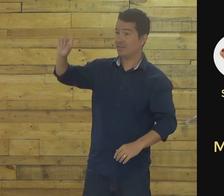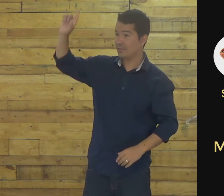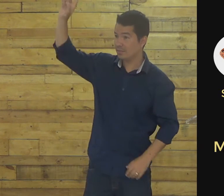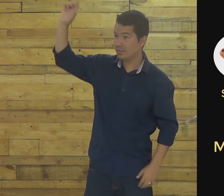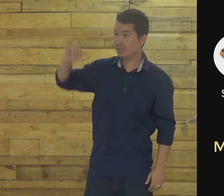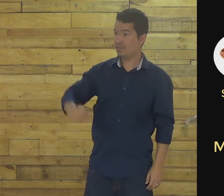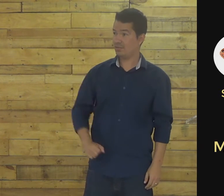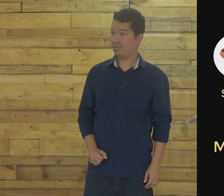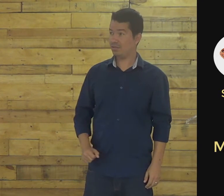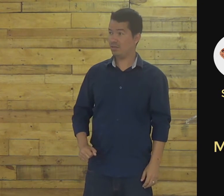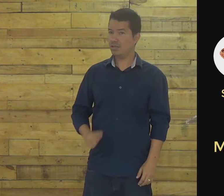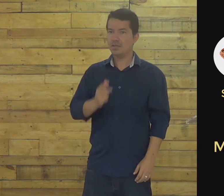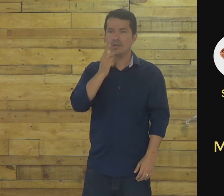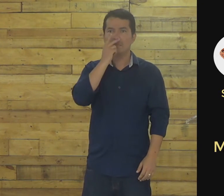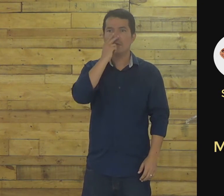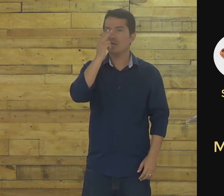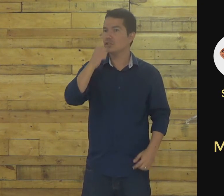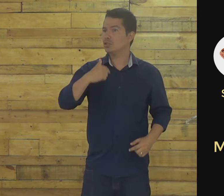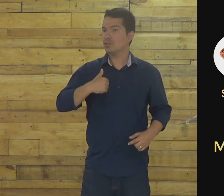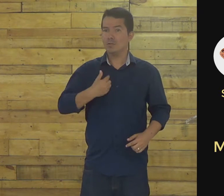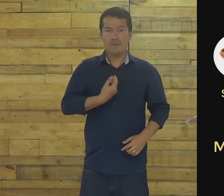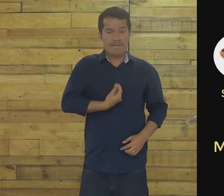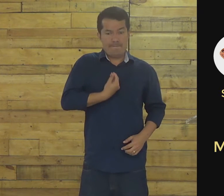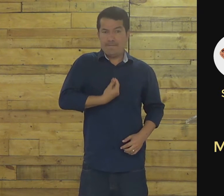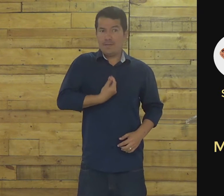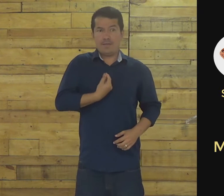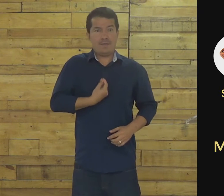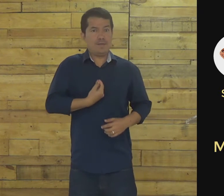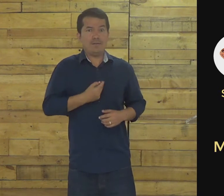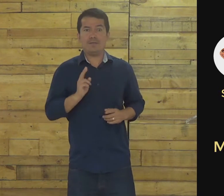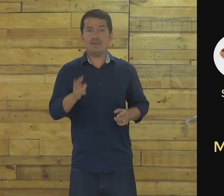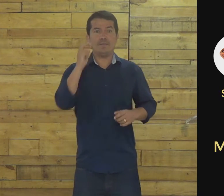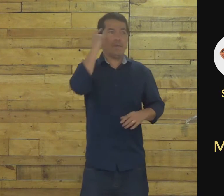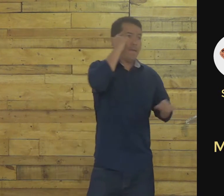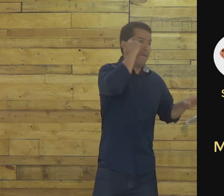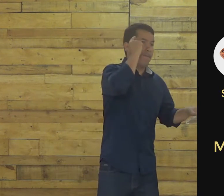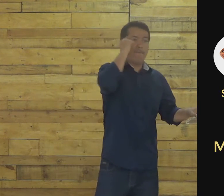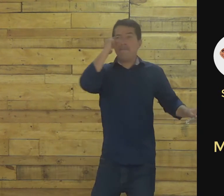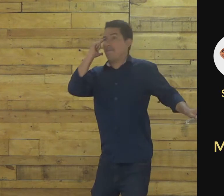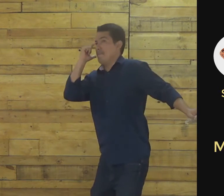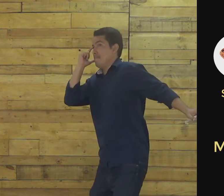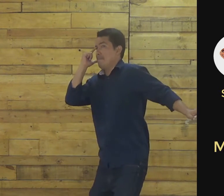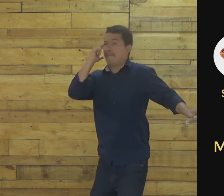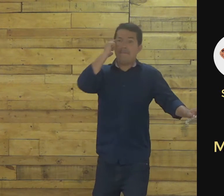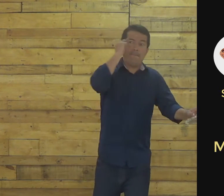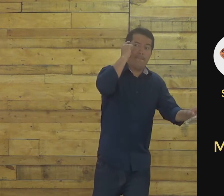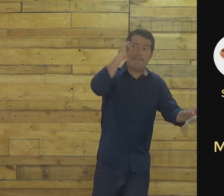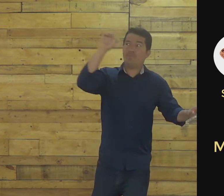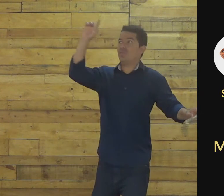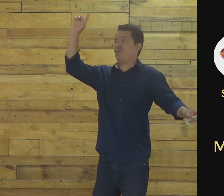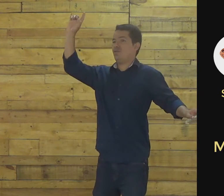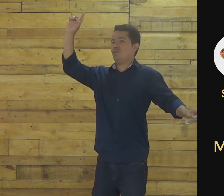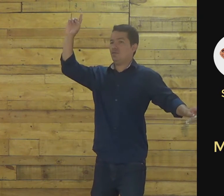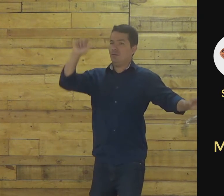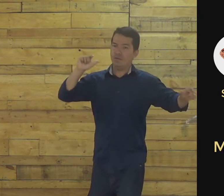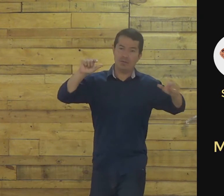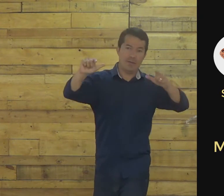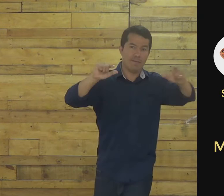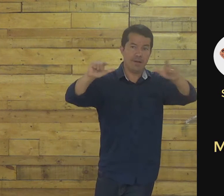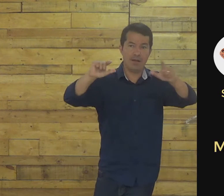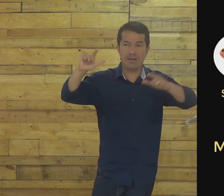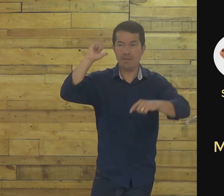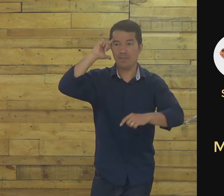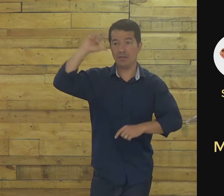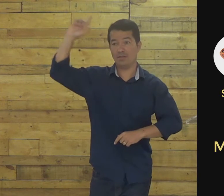devemos ser gratos, dar glória a Deus. A minha vida deve estar centrada nas coisas de Deus